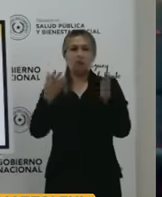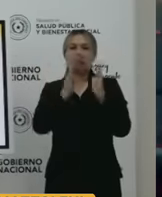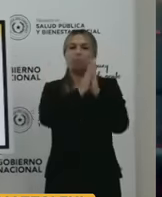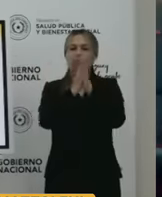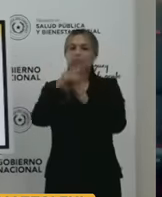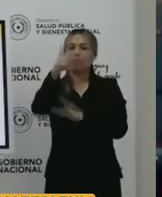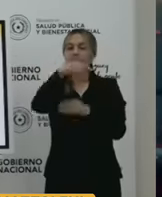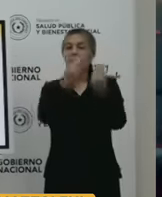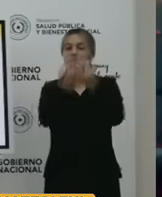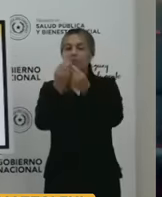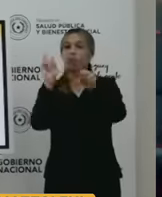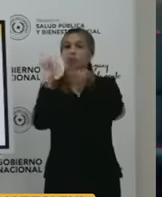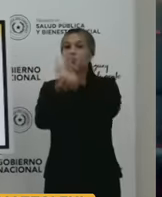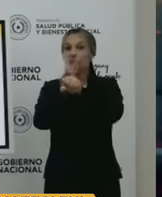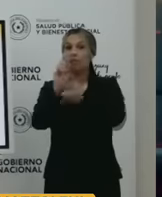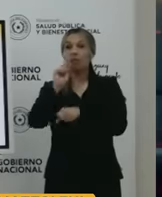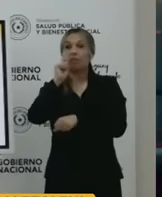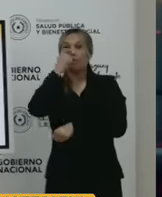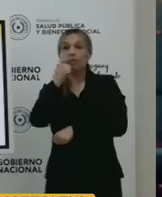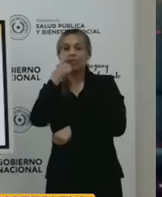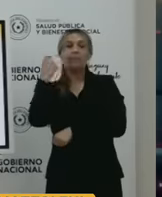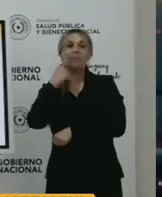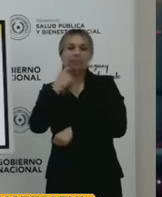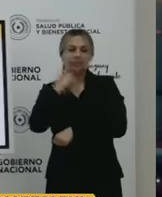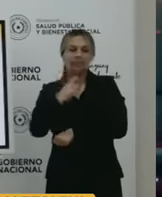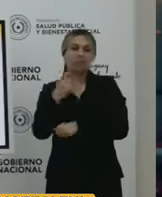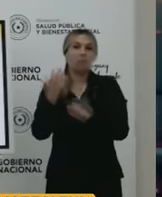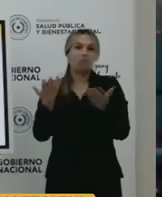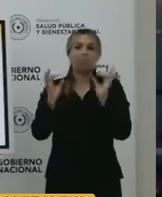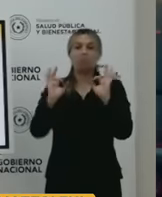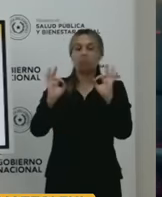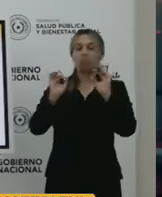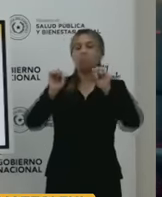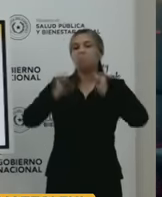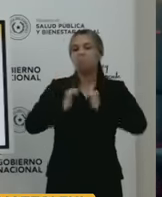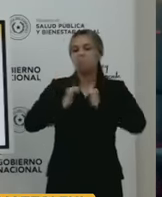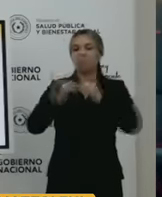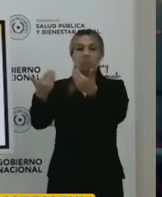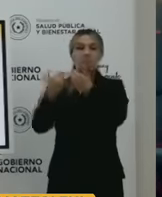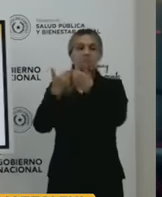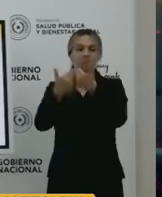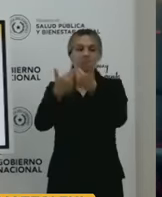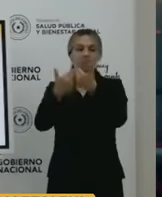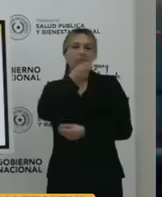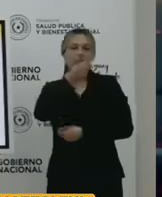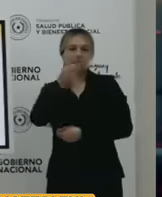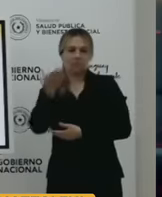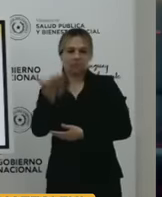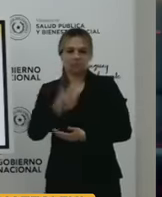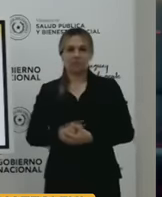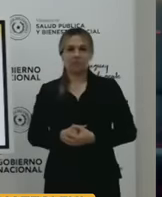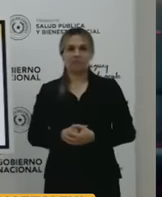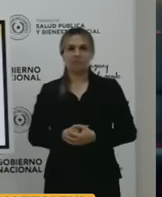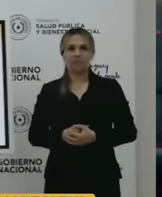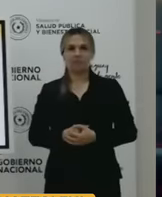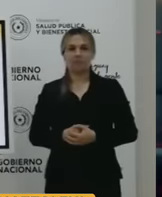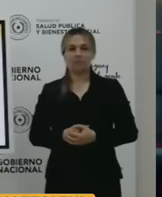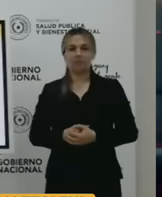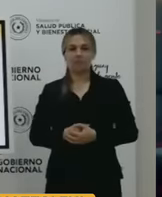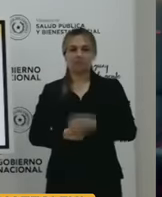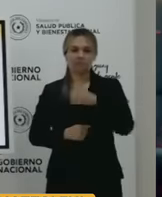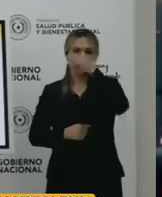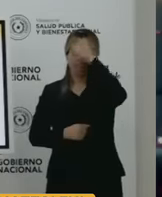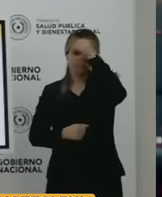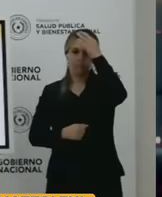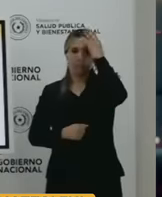necesario. Muchas gracias a todos y esperando algunas preguntas que pudieran ser de interés de los medios de prensa. Iniciamos